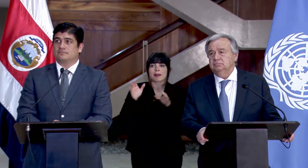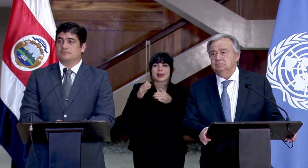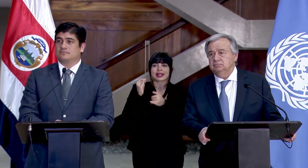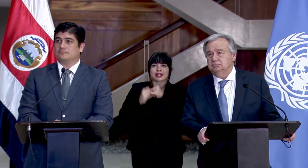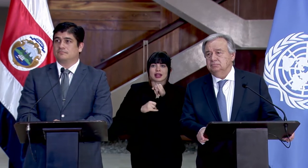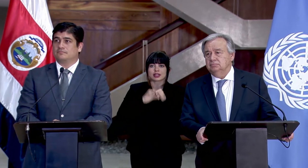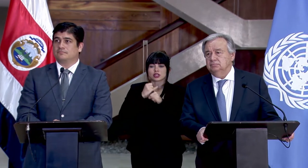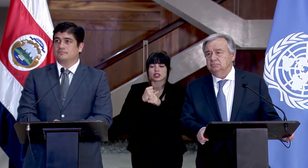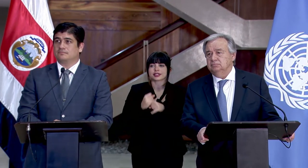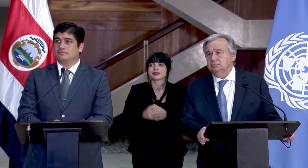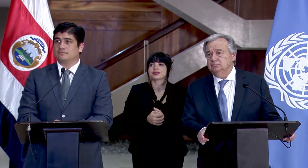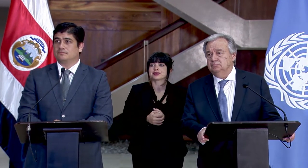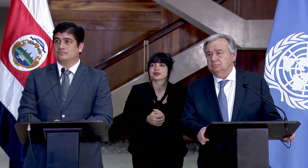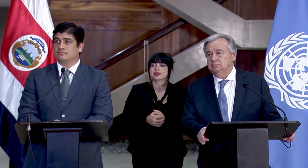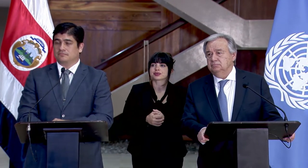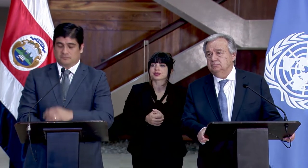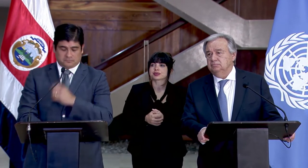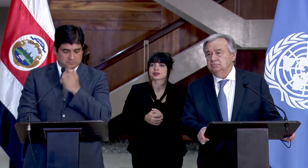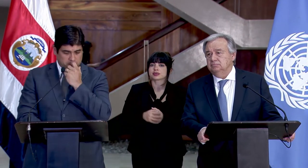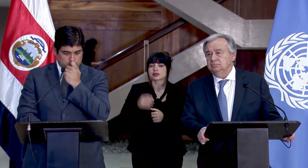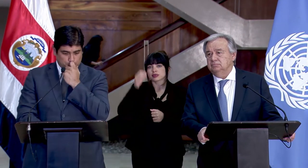internacionales.